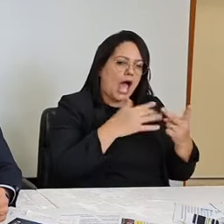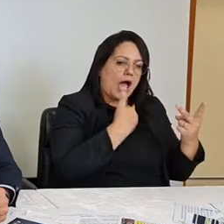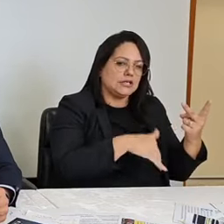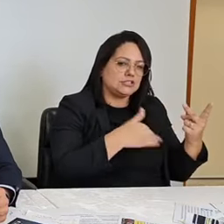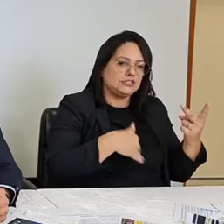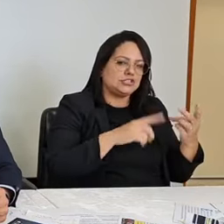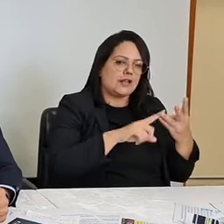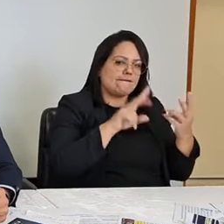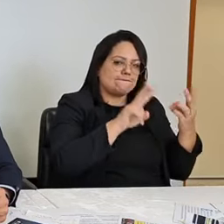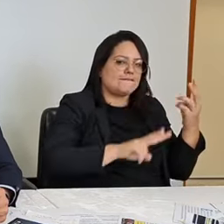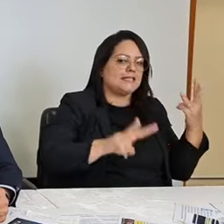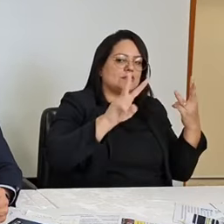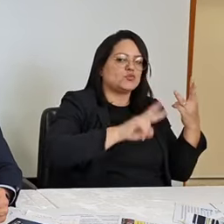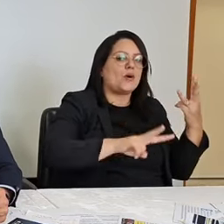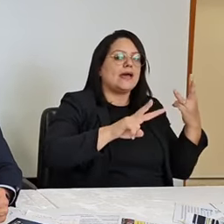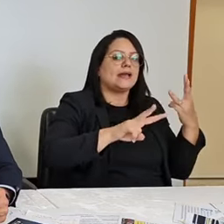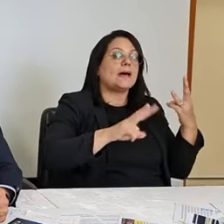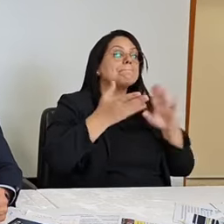e Venezuela.